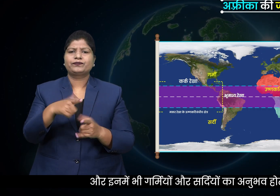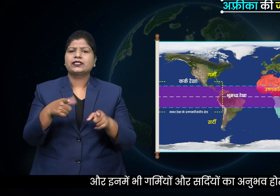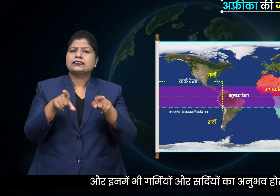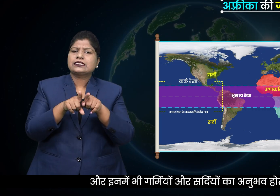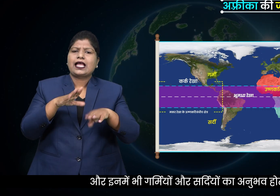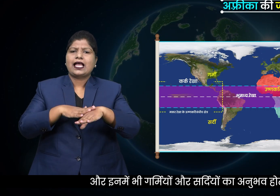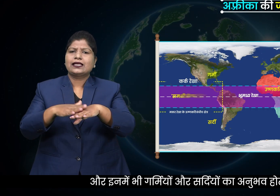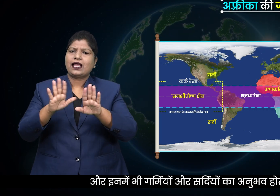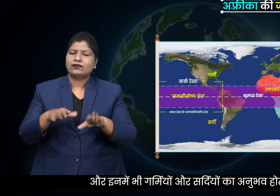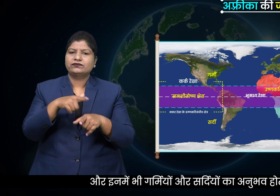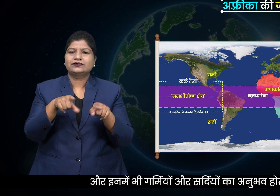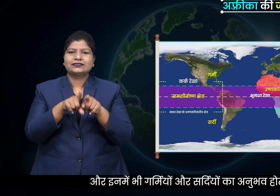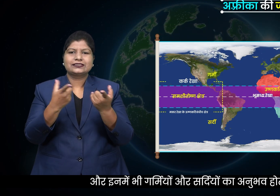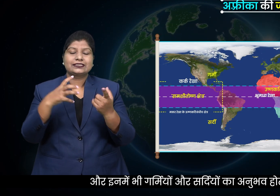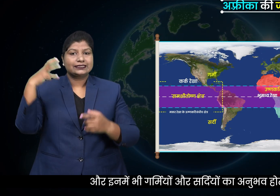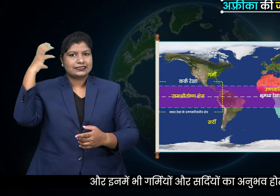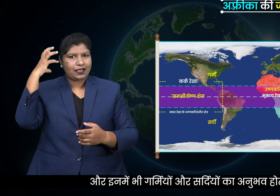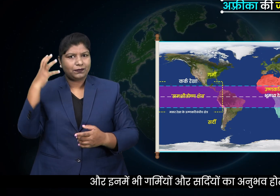सर्दियों का अनुभव होता है।